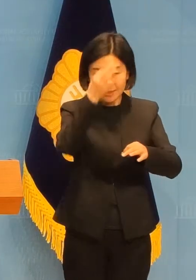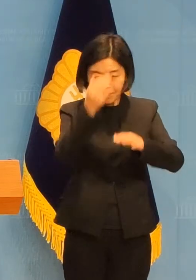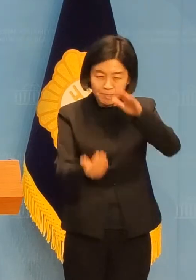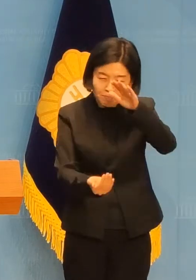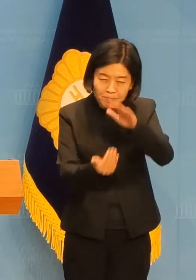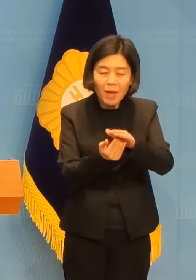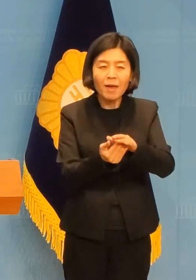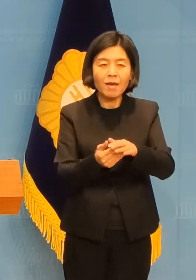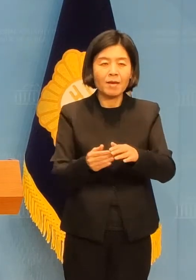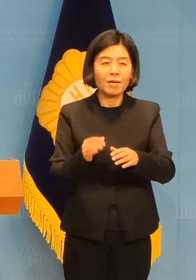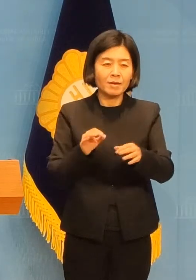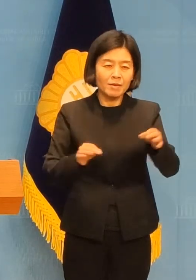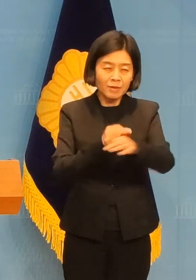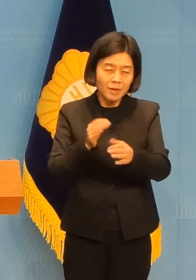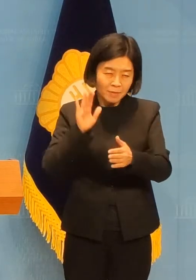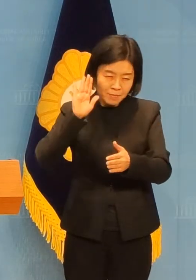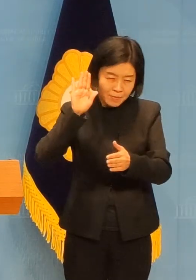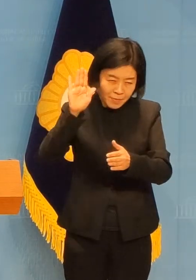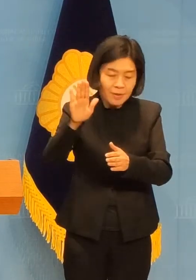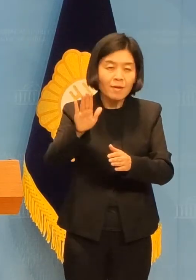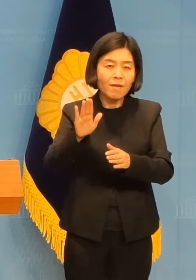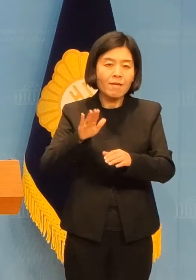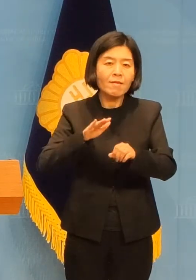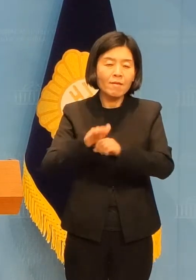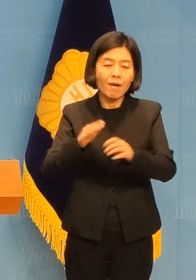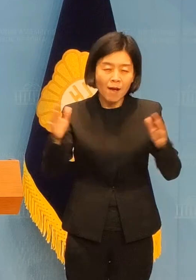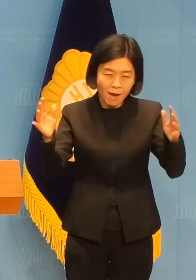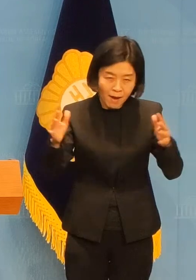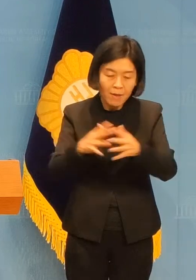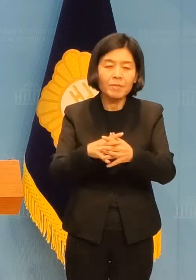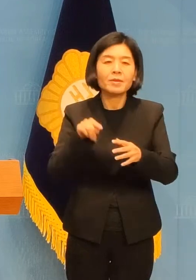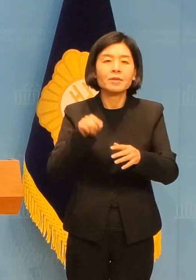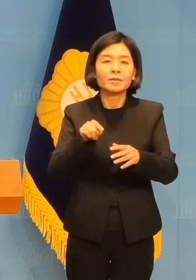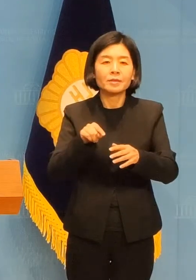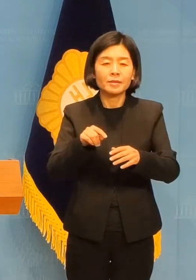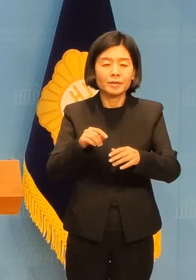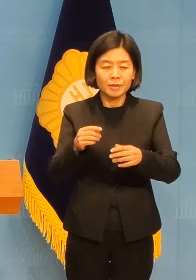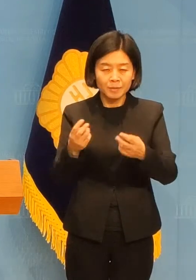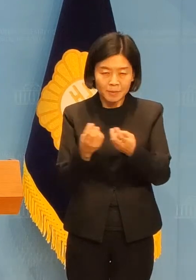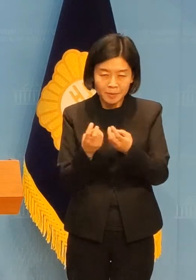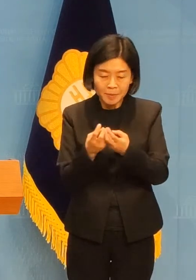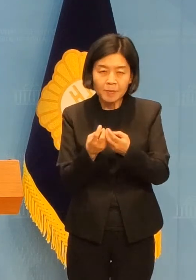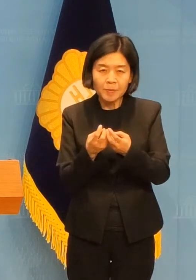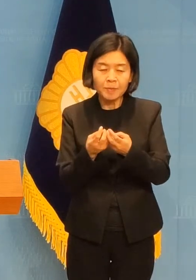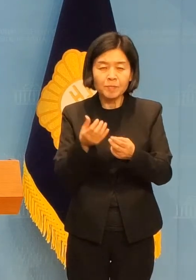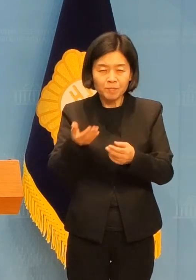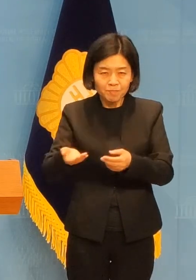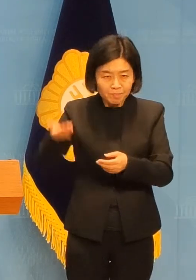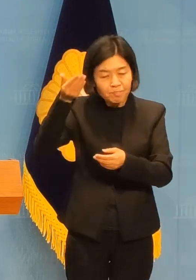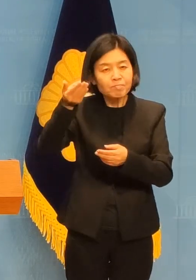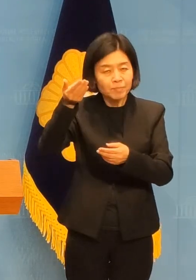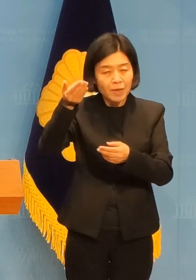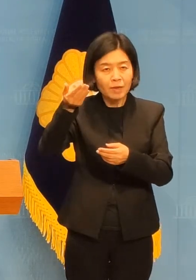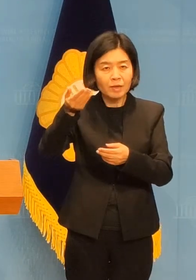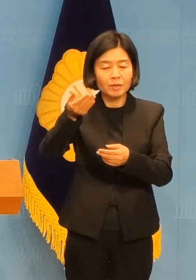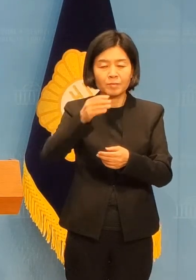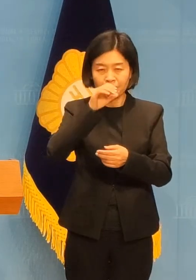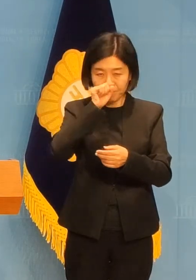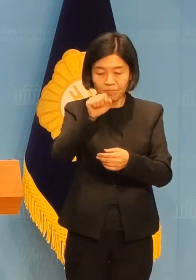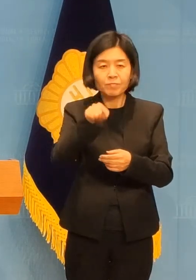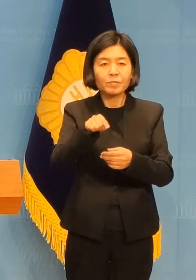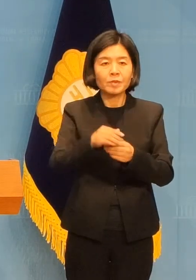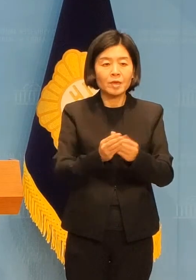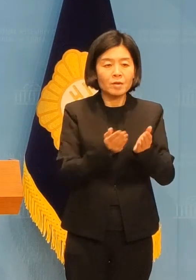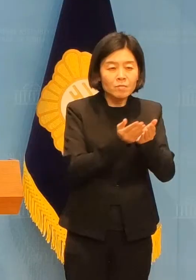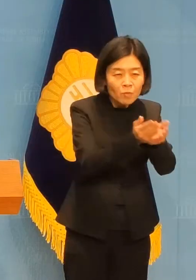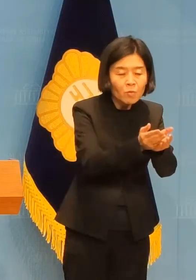포괄하는 미래형 전략 동맹으로 격상시킨 역사적 전환점입니다. 조선,